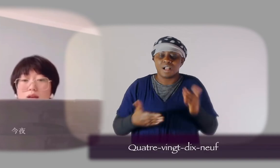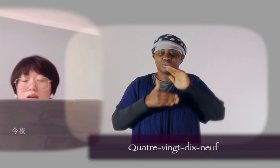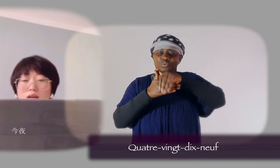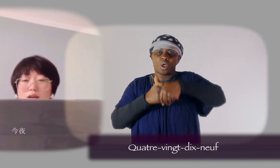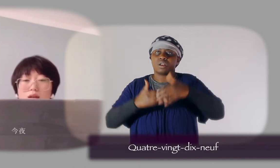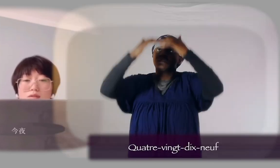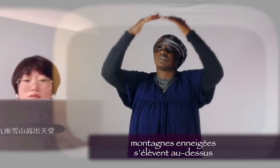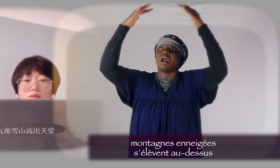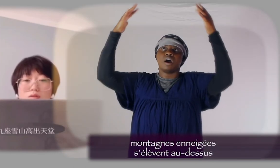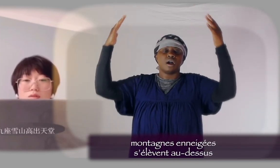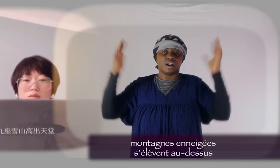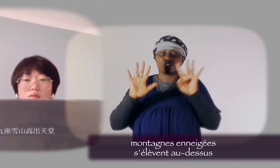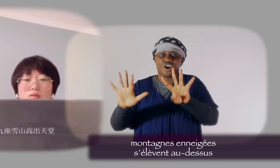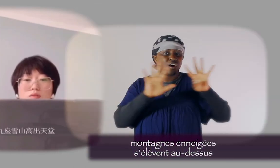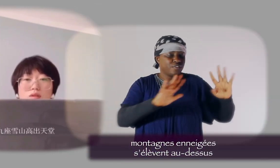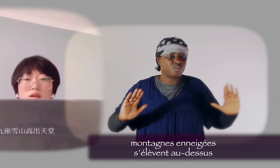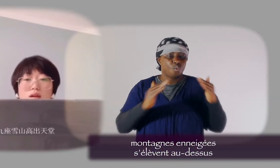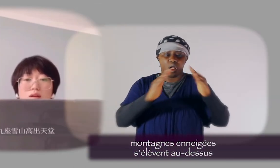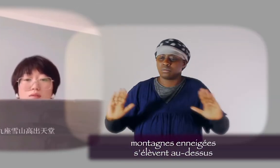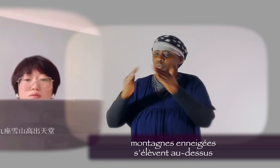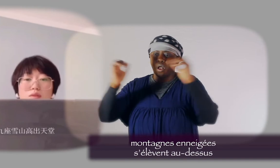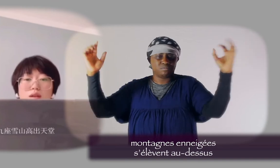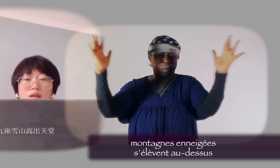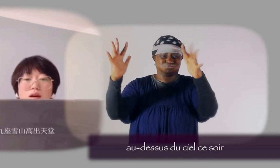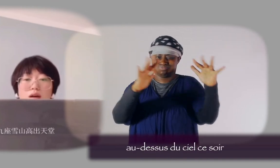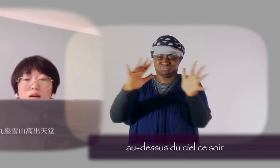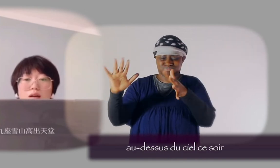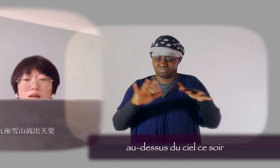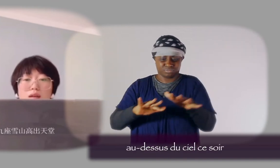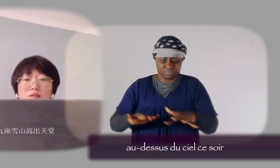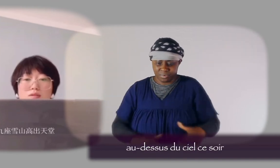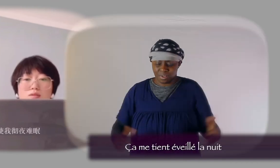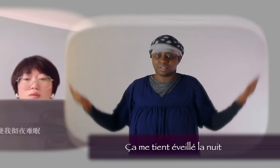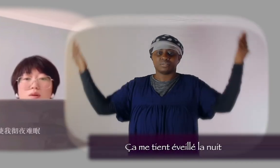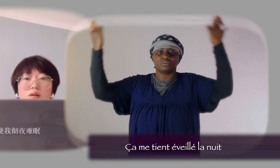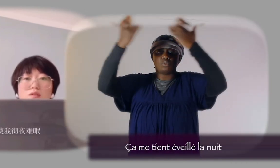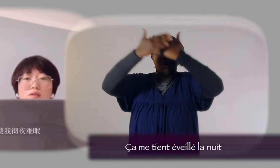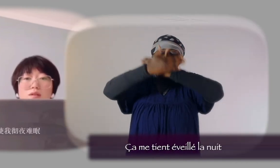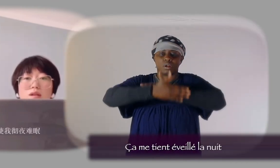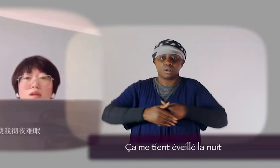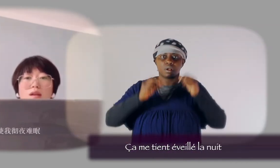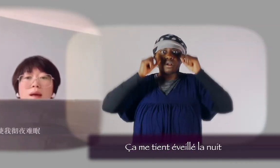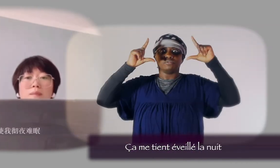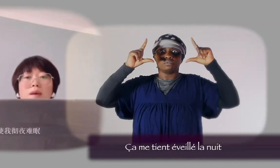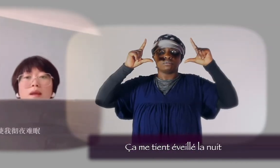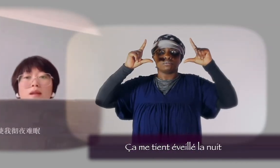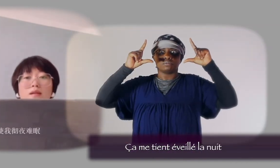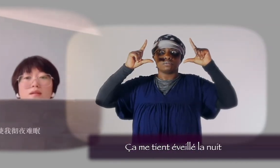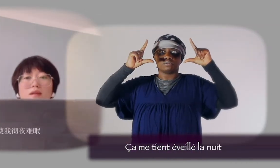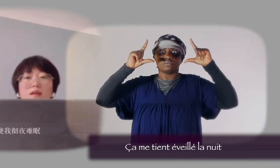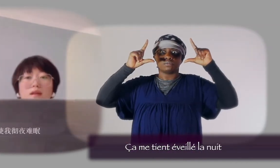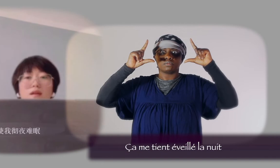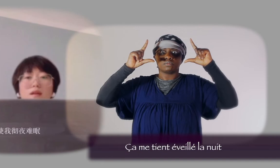今夜，99座雪山高出天堂，使我彻夜难